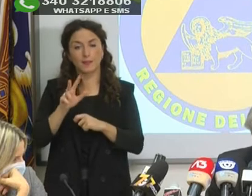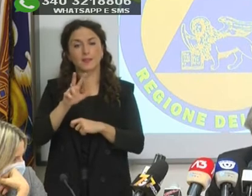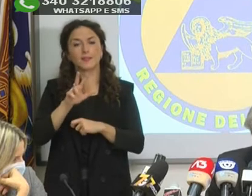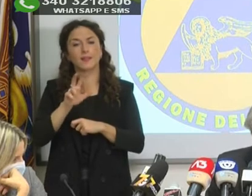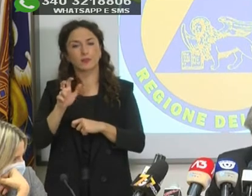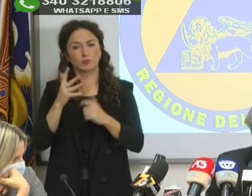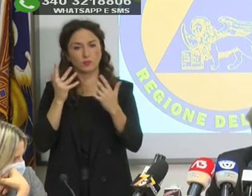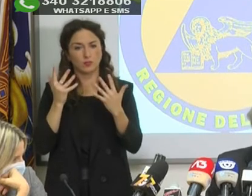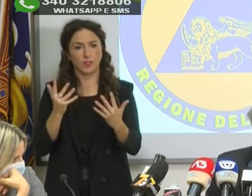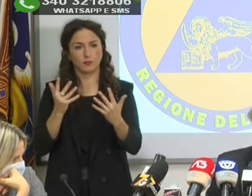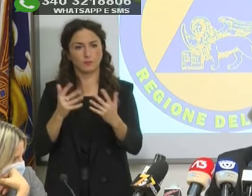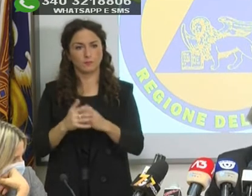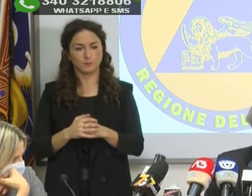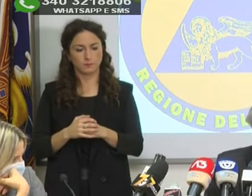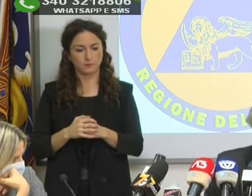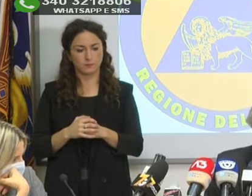310.